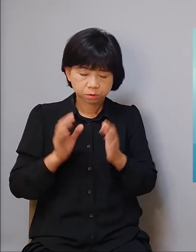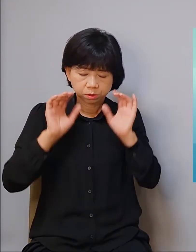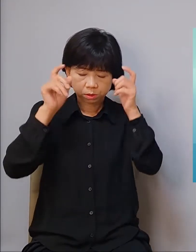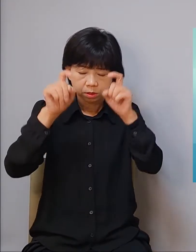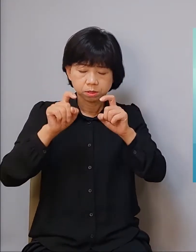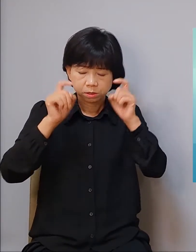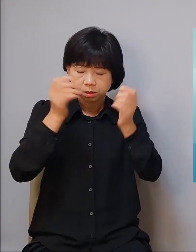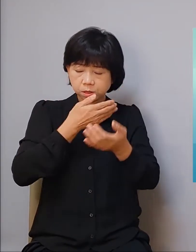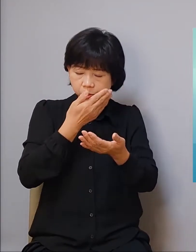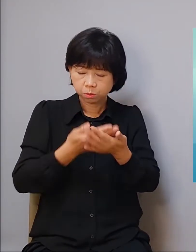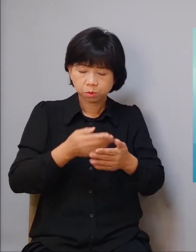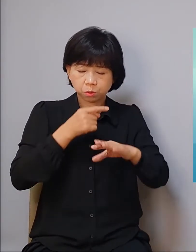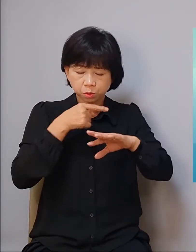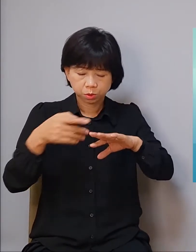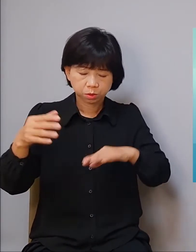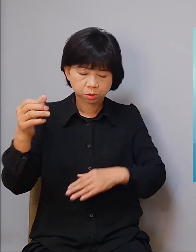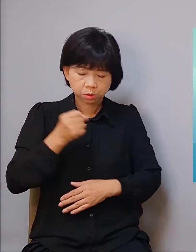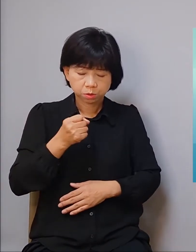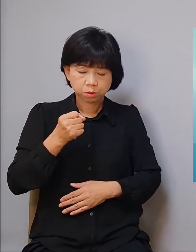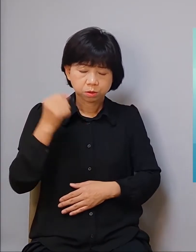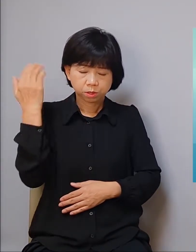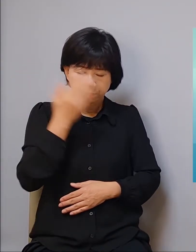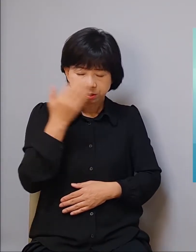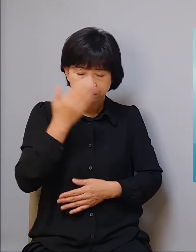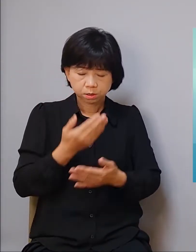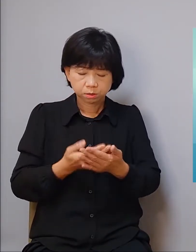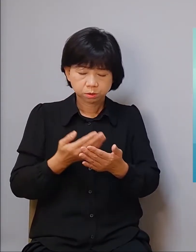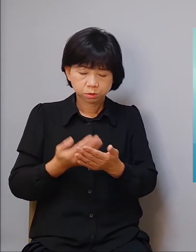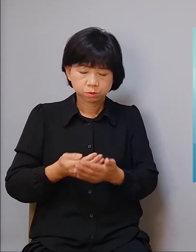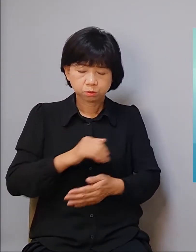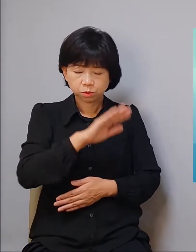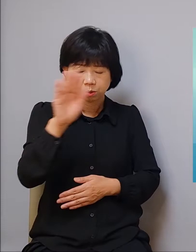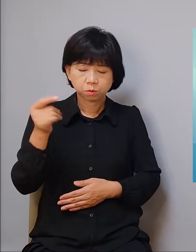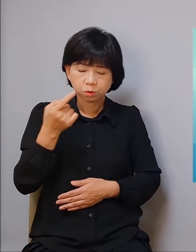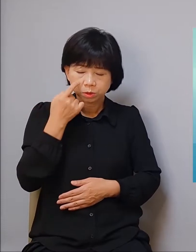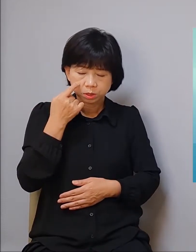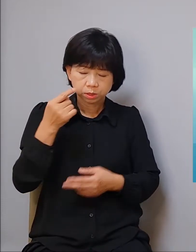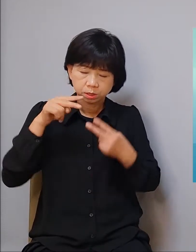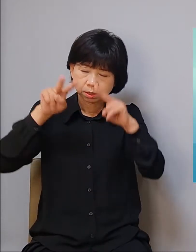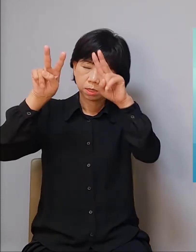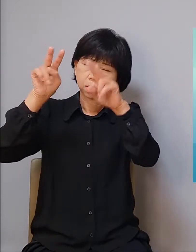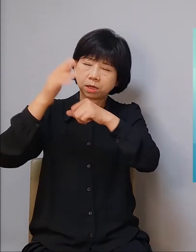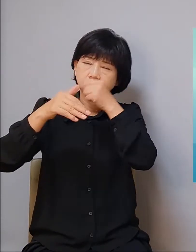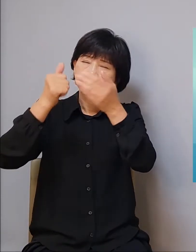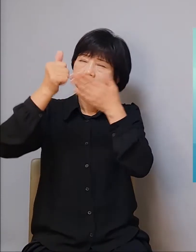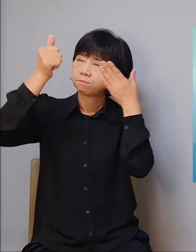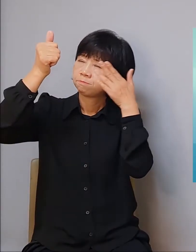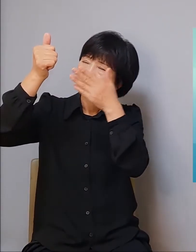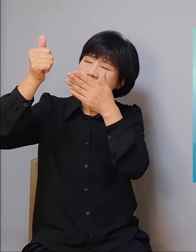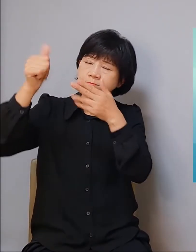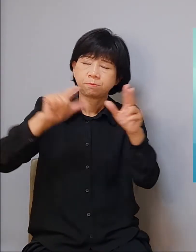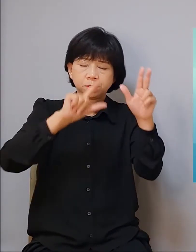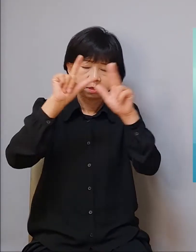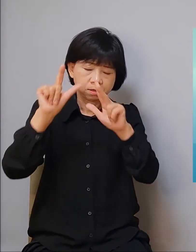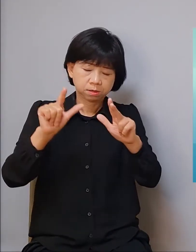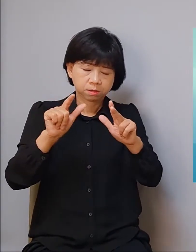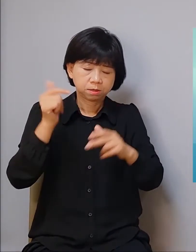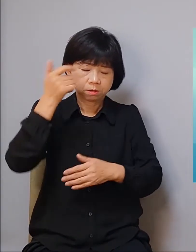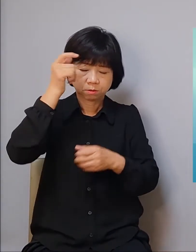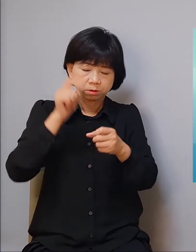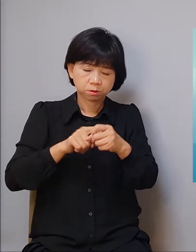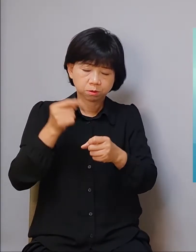양의 보혈로 정결케 하옵시고 우리의 모든 시선이 하나님만 바라보며 살아갈 수 있도록